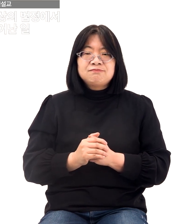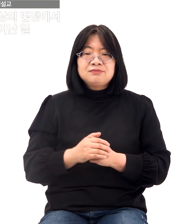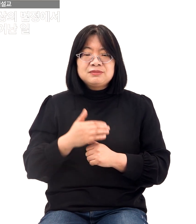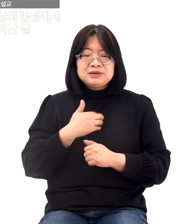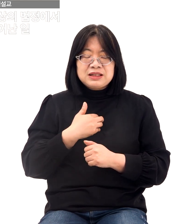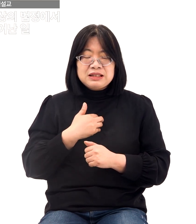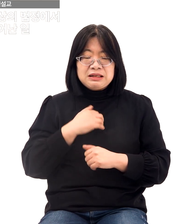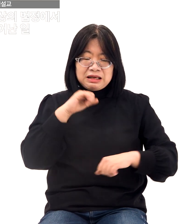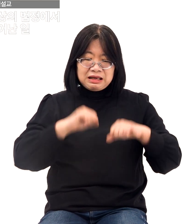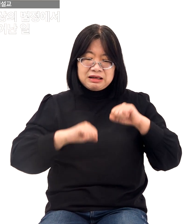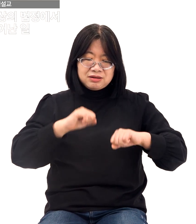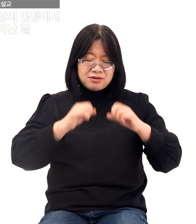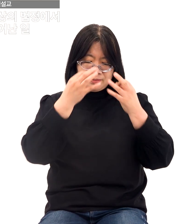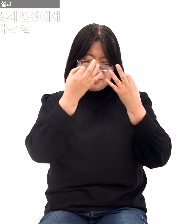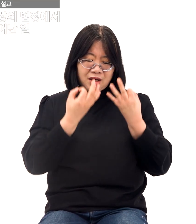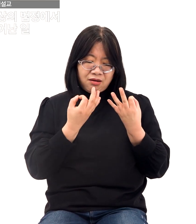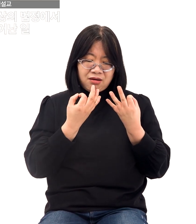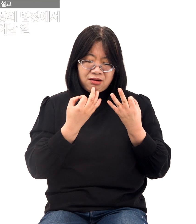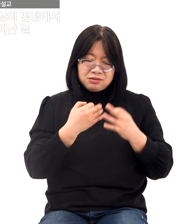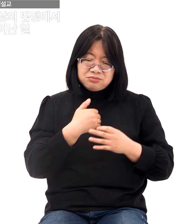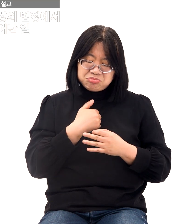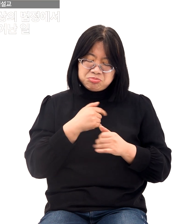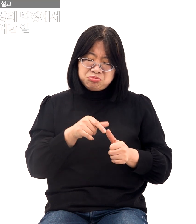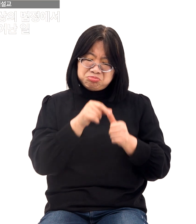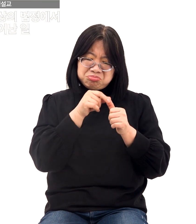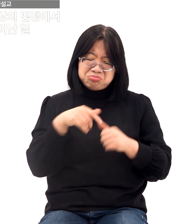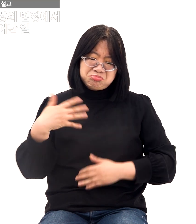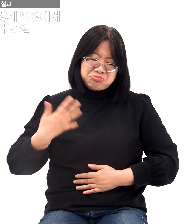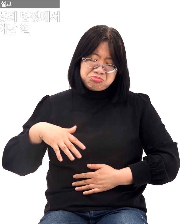제 하는 행실을 보면 저는 아닌 것 같아요.